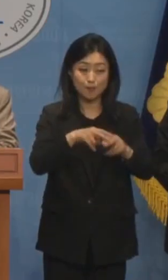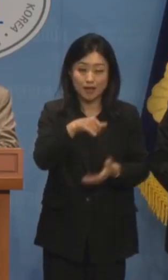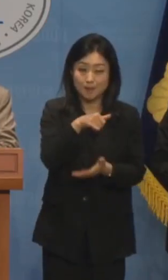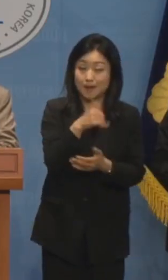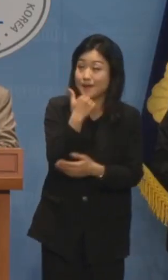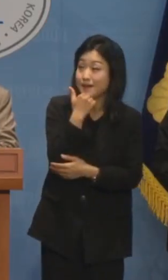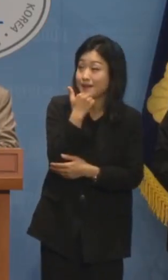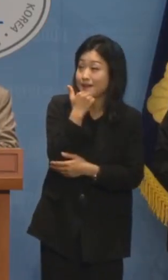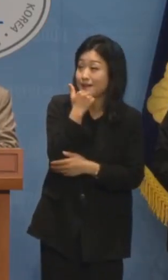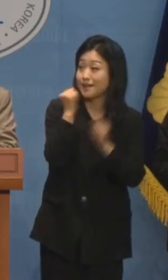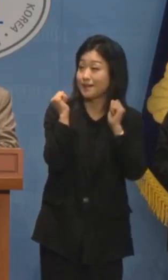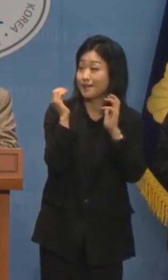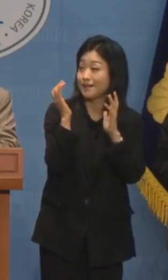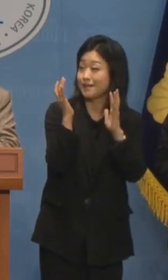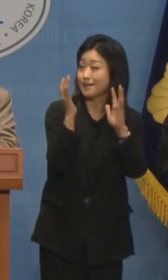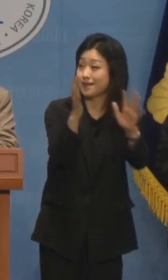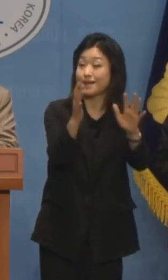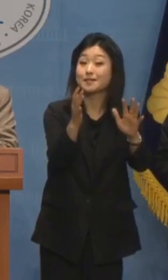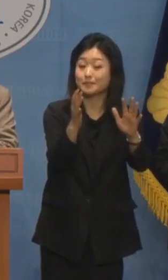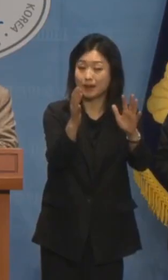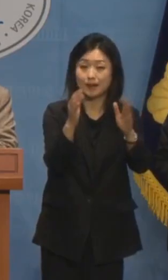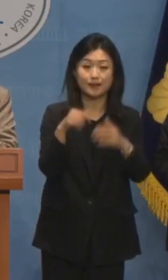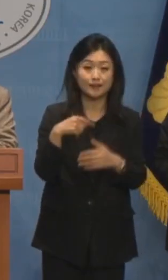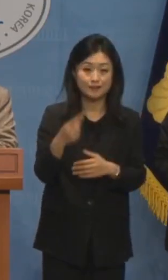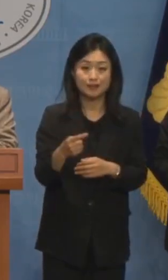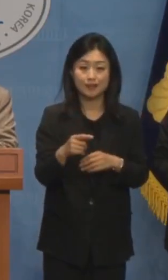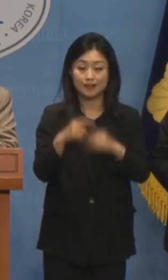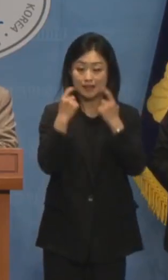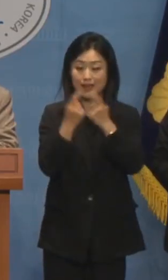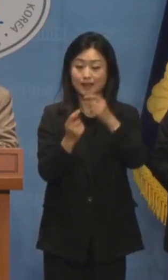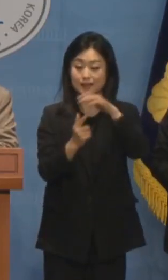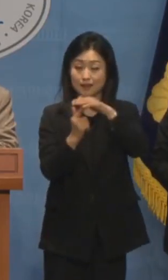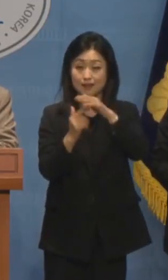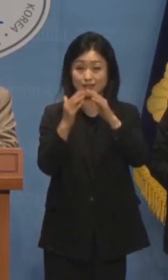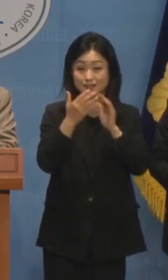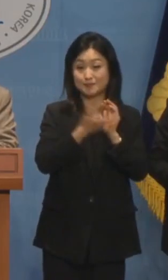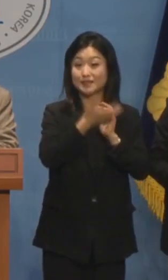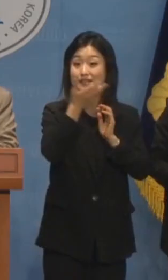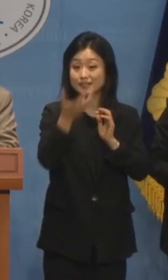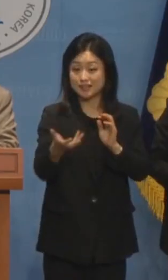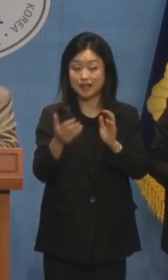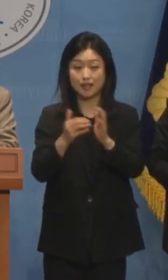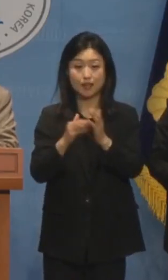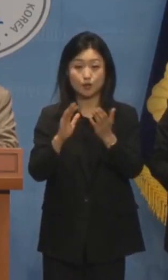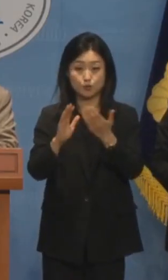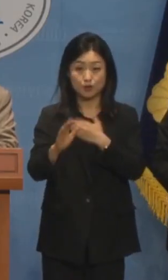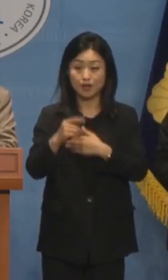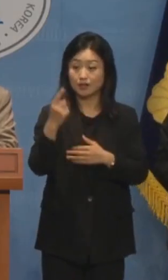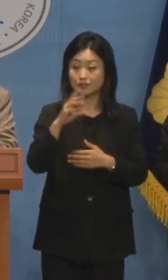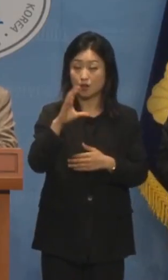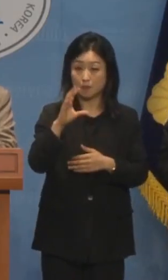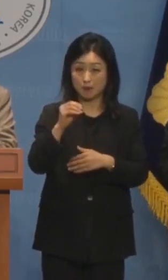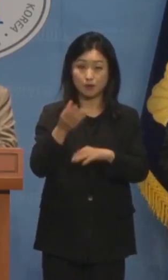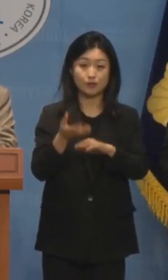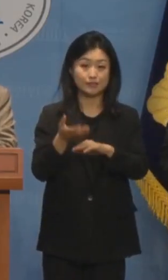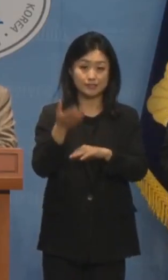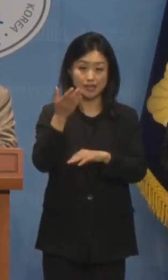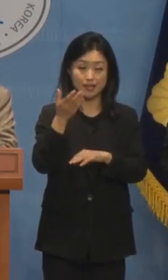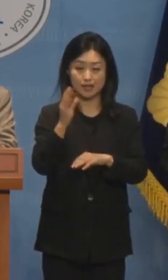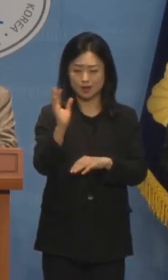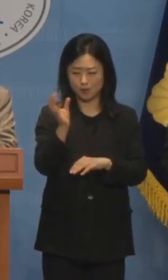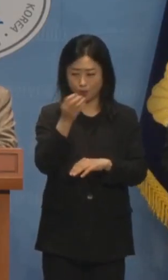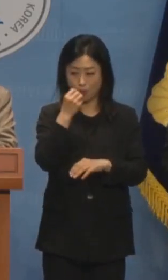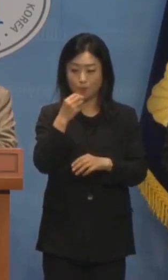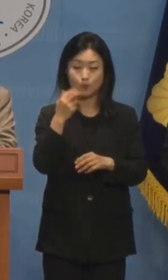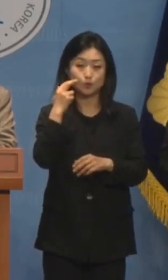대기하고 있었습니다. 그리고 관저로 이사가고 난 이후에도 1,000만 원 상당의 고급